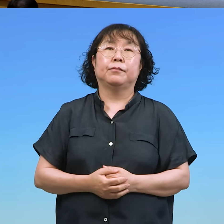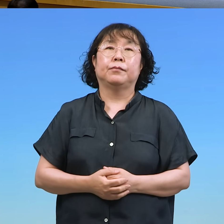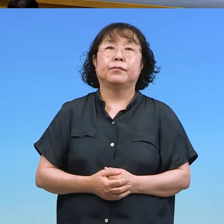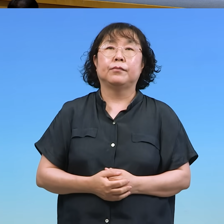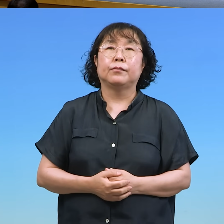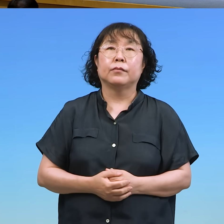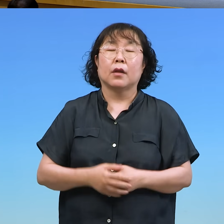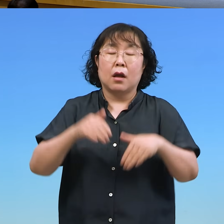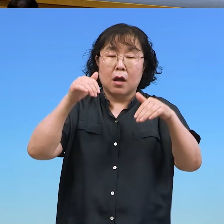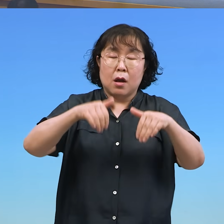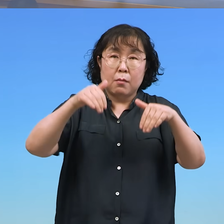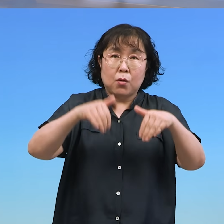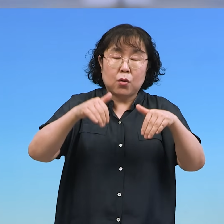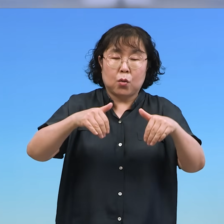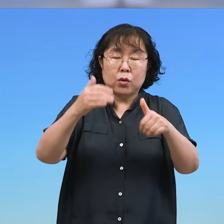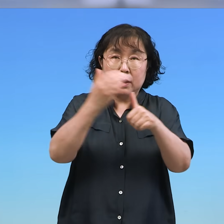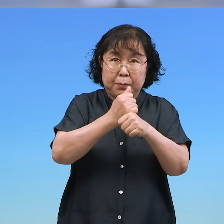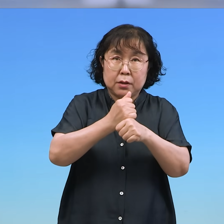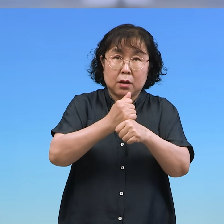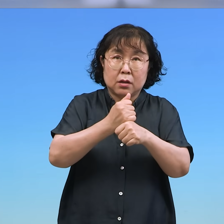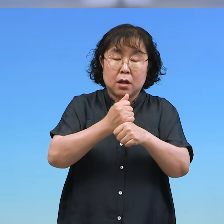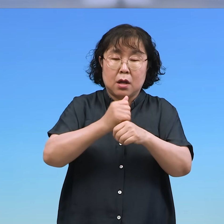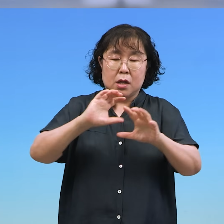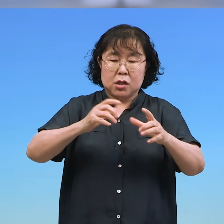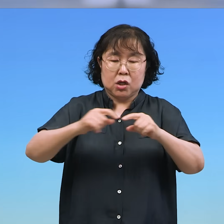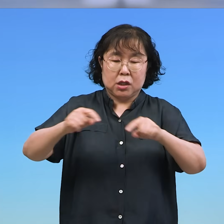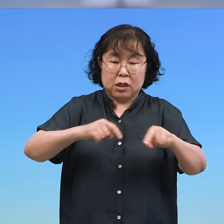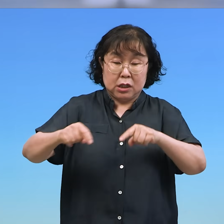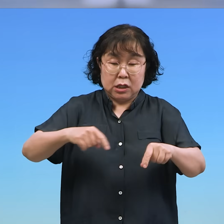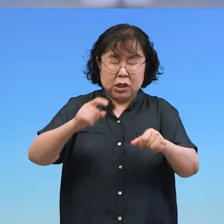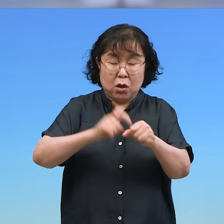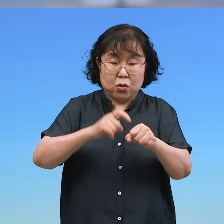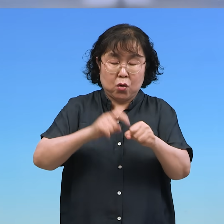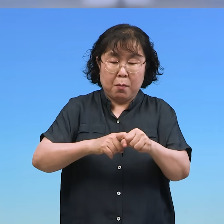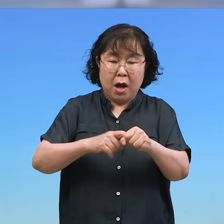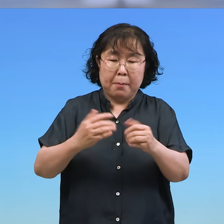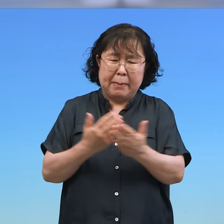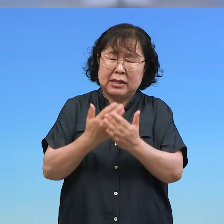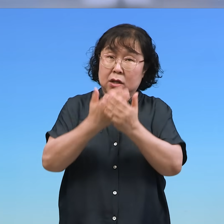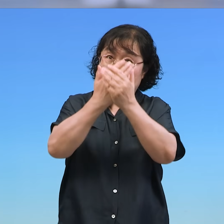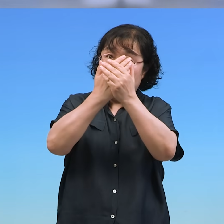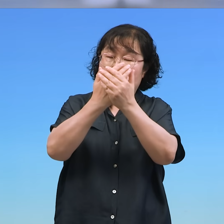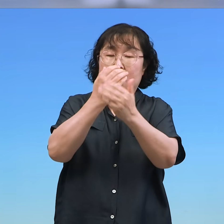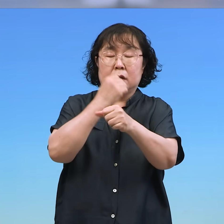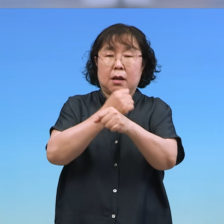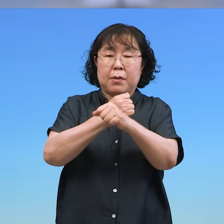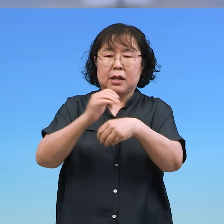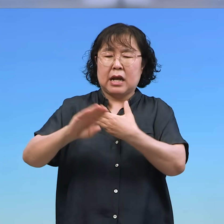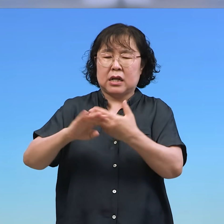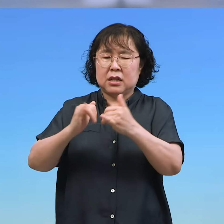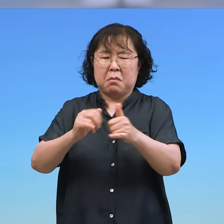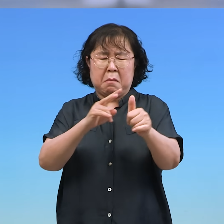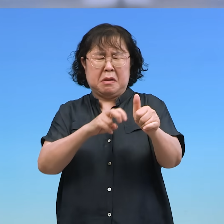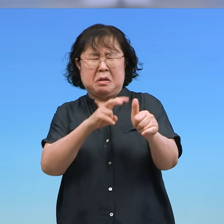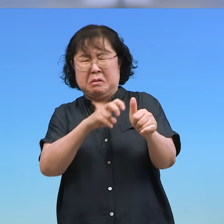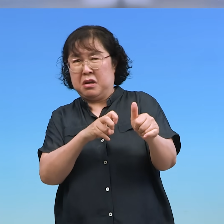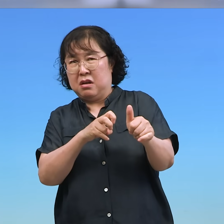것 같은데요, 이 포로로 잡혀온 주제에 정치적으로 승승장구하니까 그거 내버려